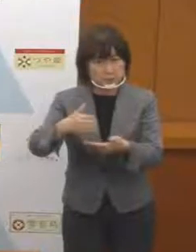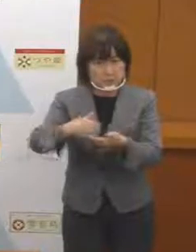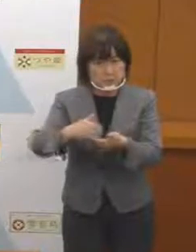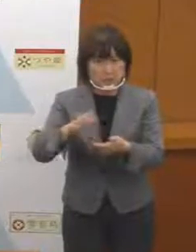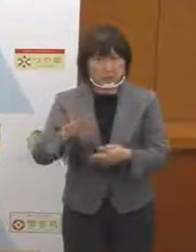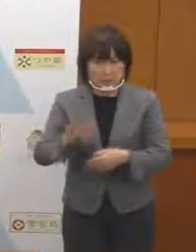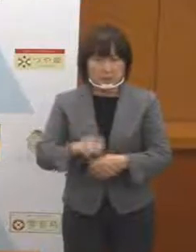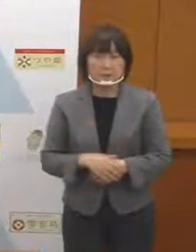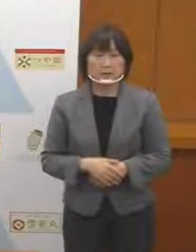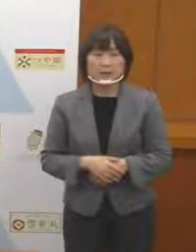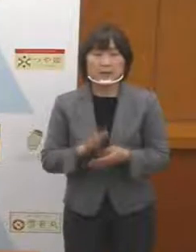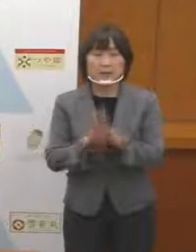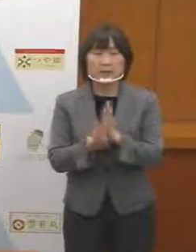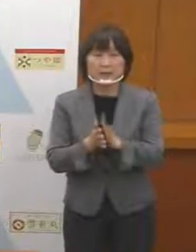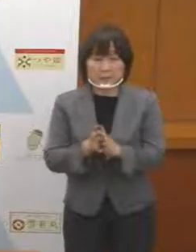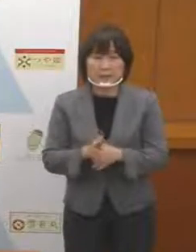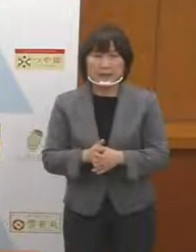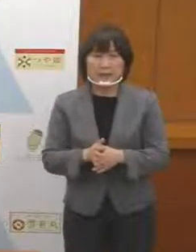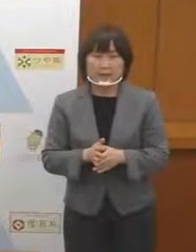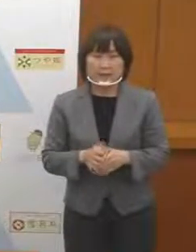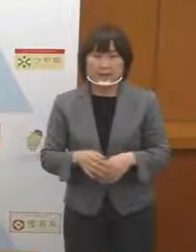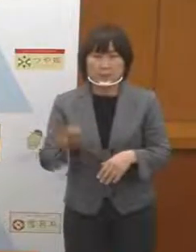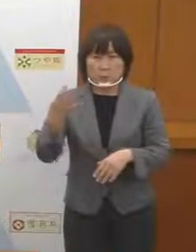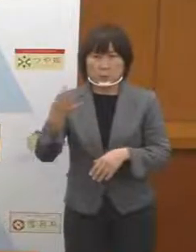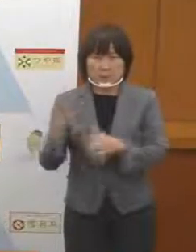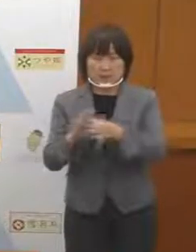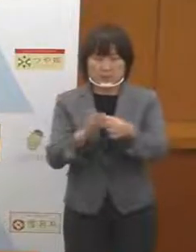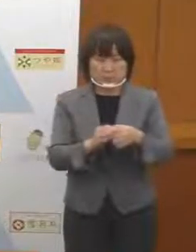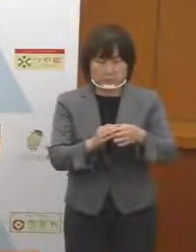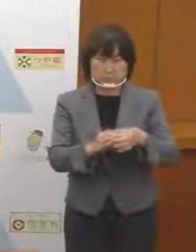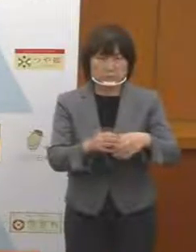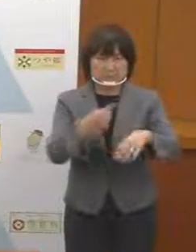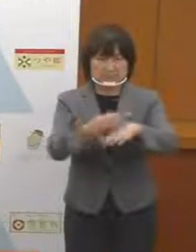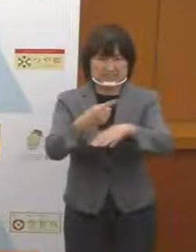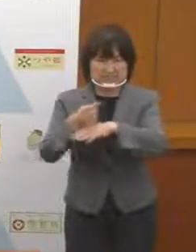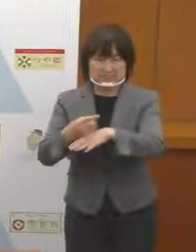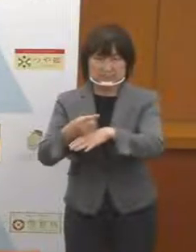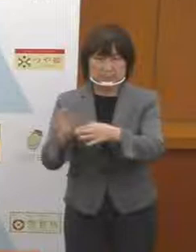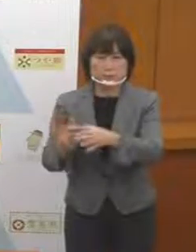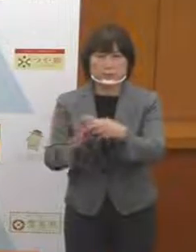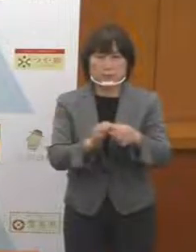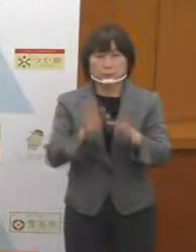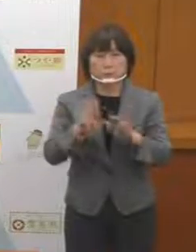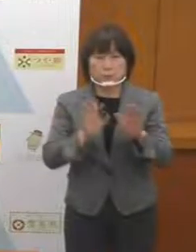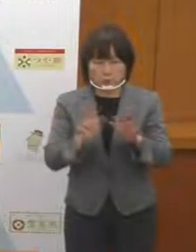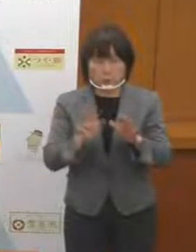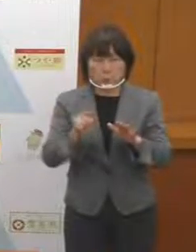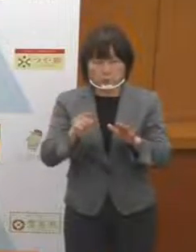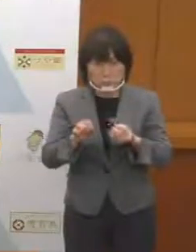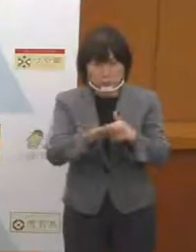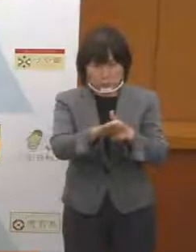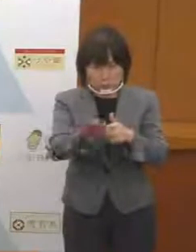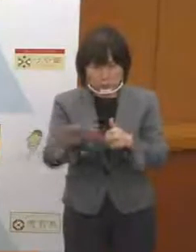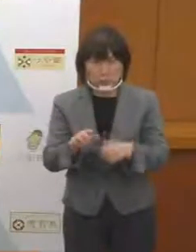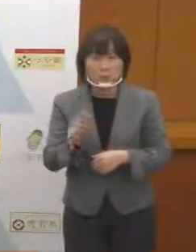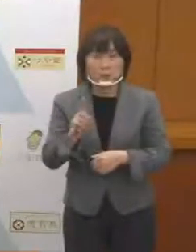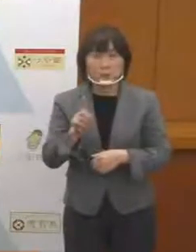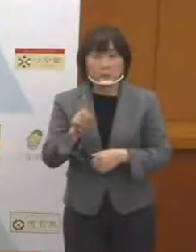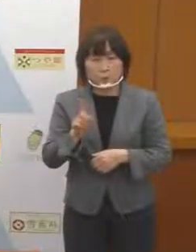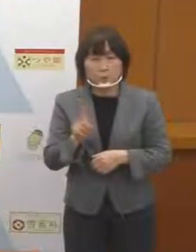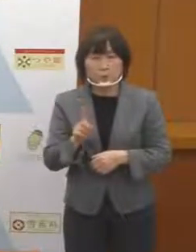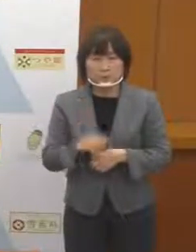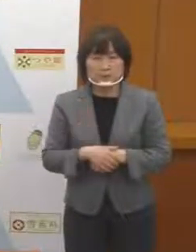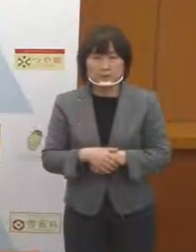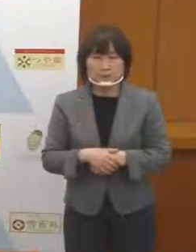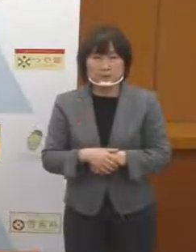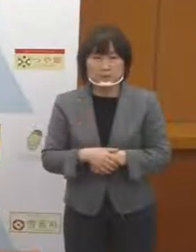話もありました改めて国政選挙で4回連続と規律全国トップになったとこの背景にあのどのようにこう